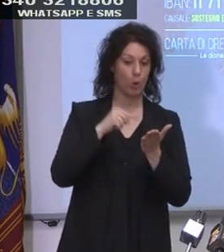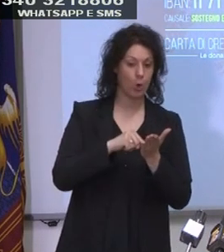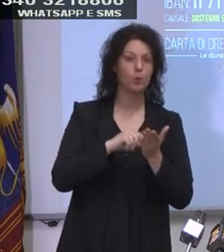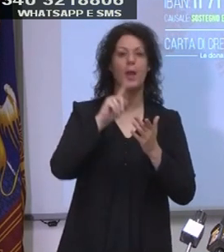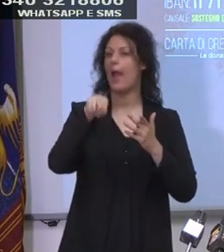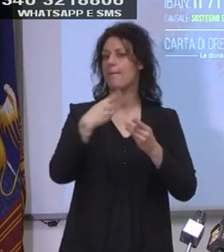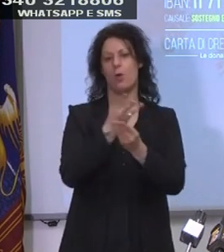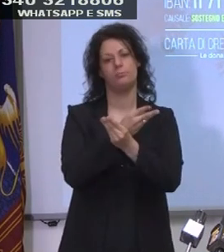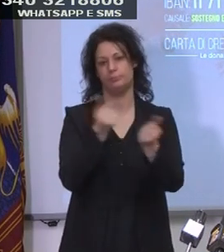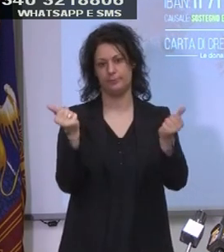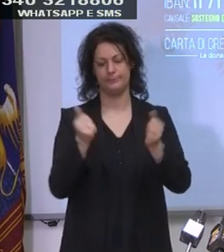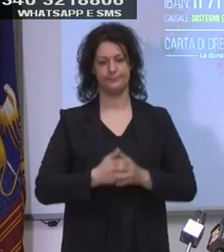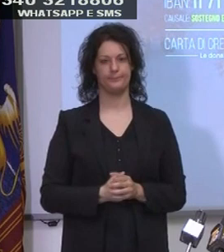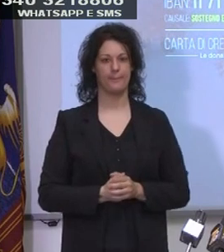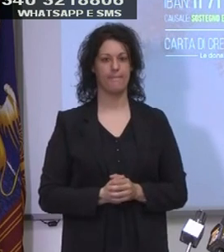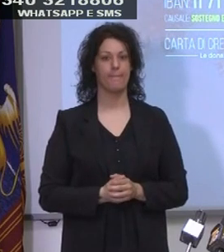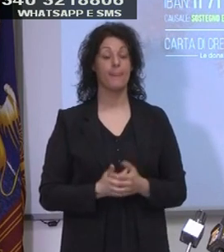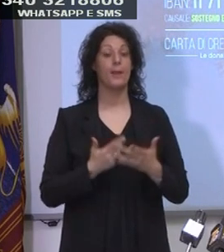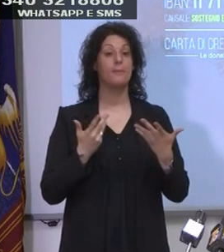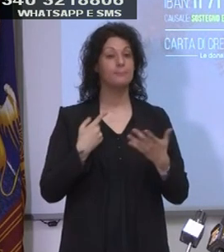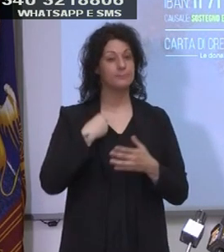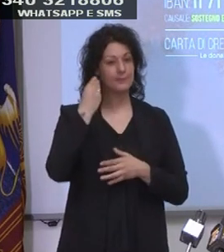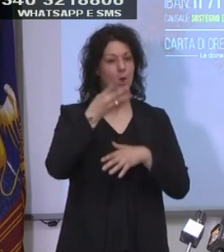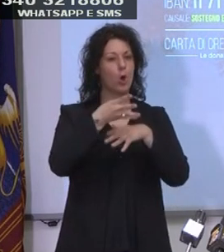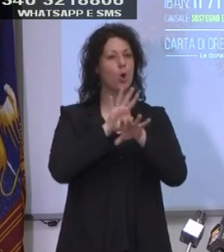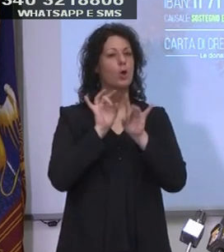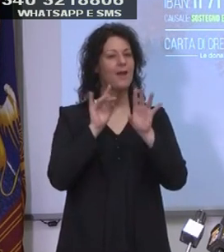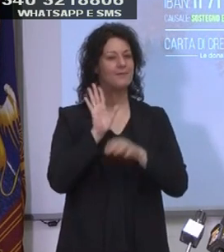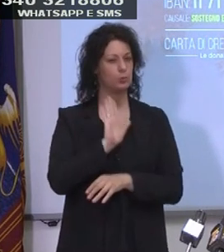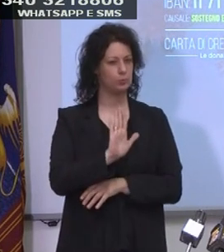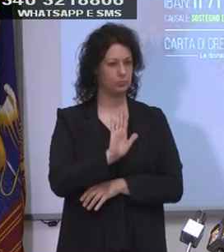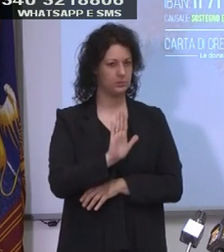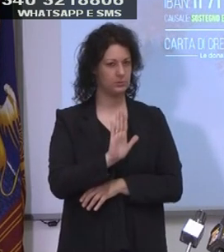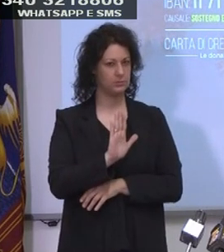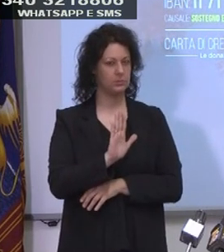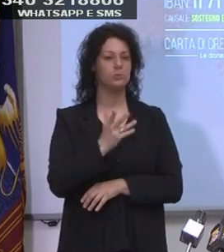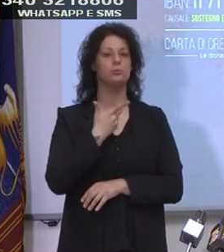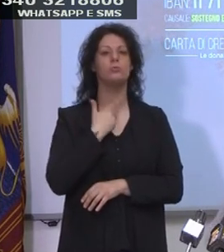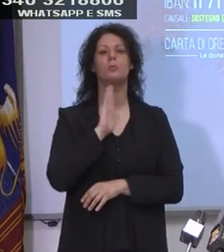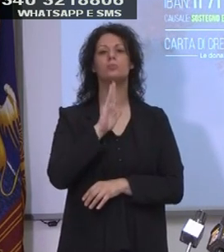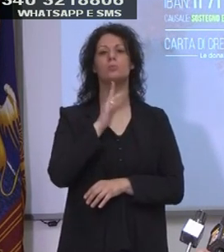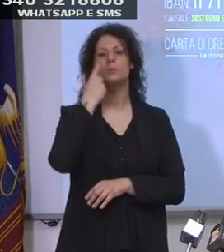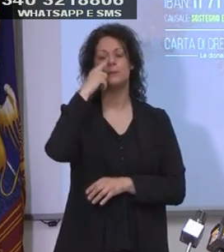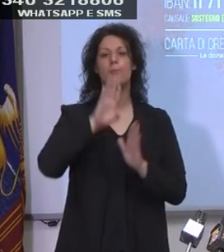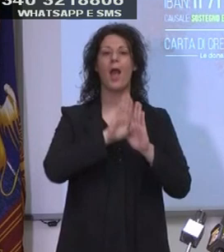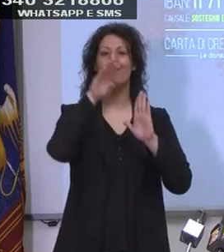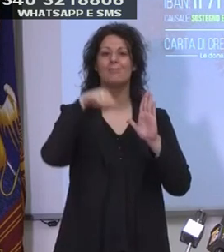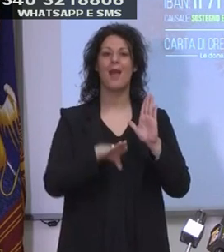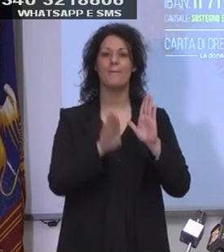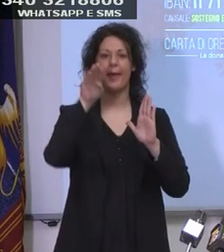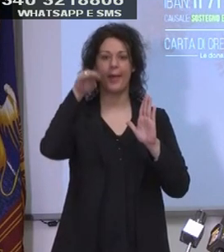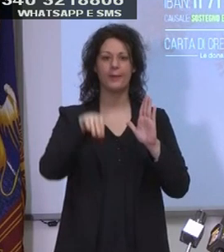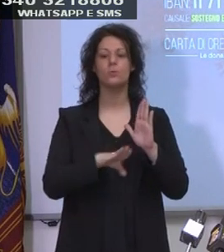che il coronavirus di suo, il ceppo del coronavirus di suo ha un andamento che va con